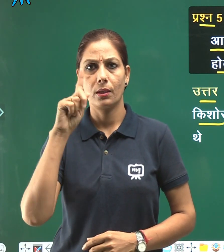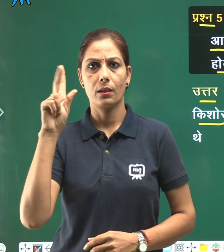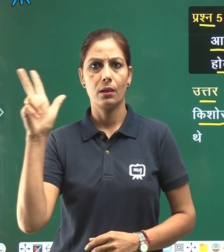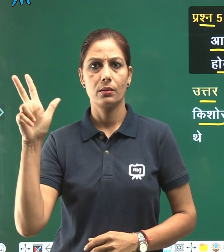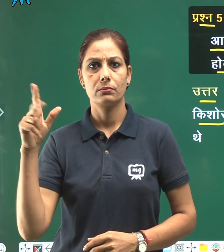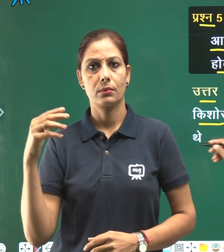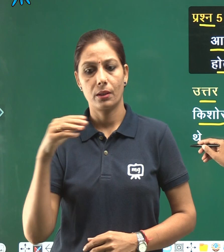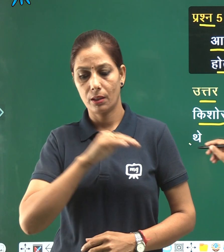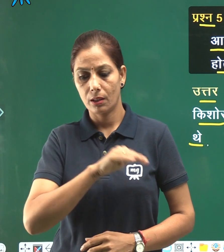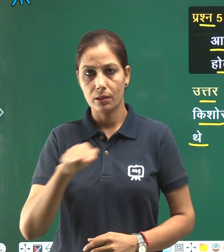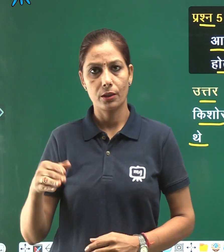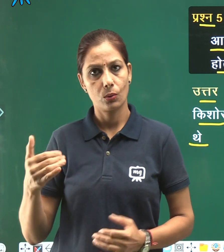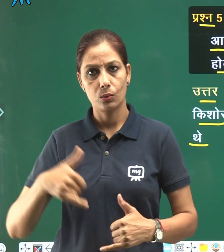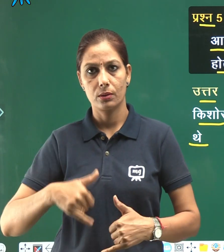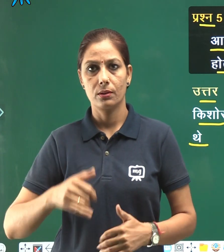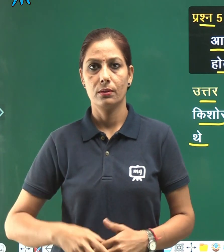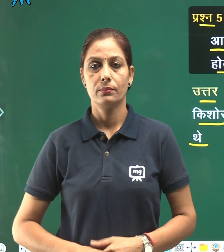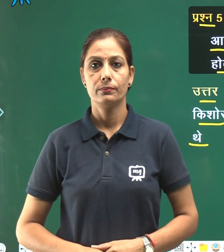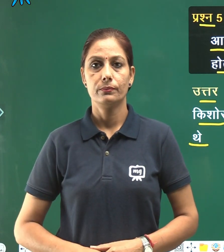लड़के होते थे।